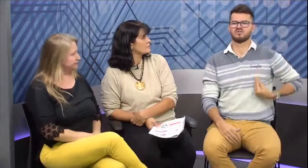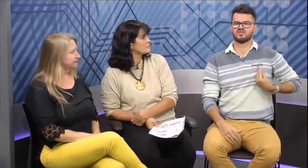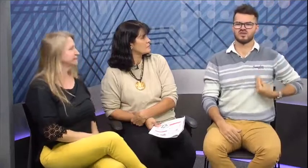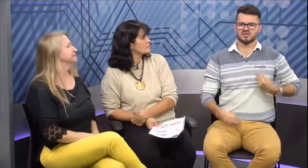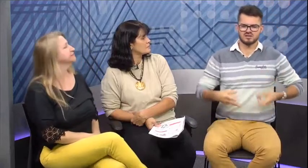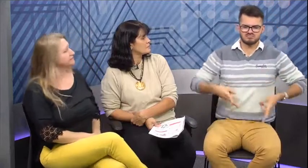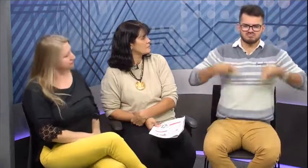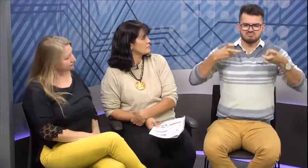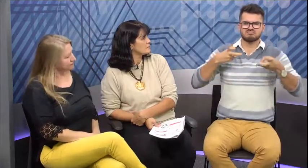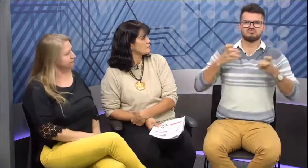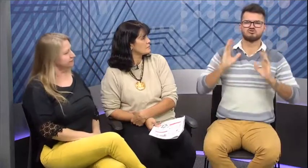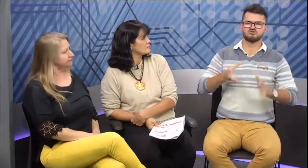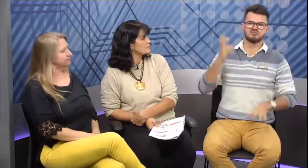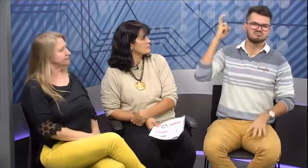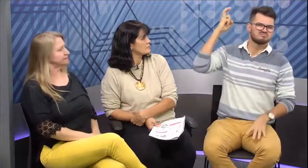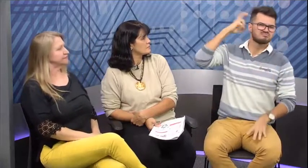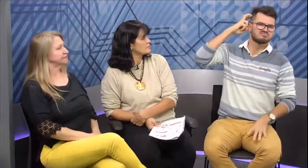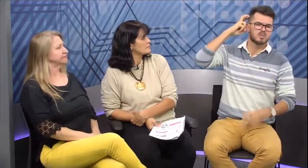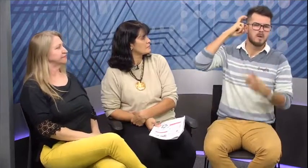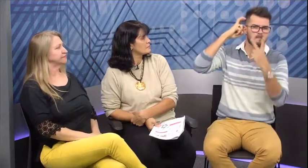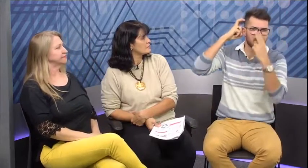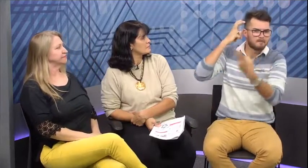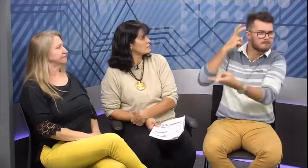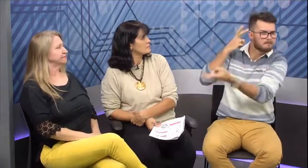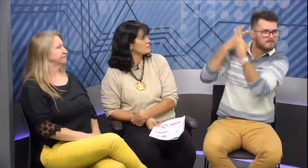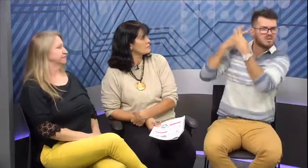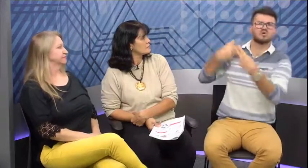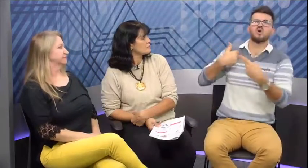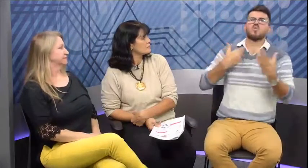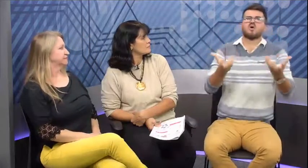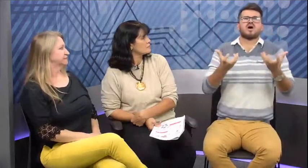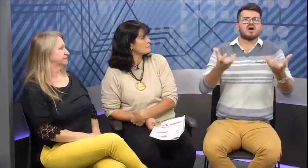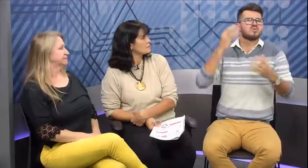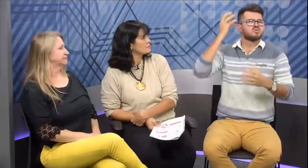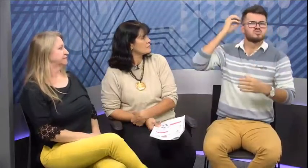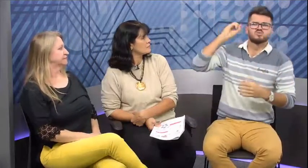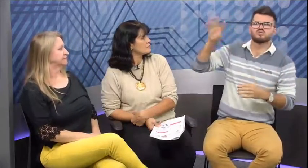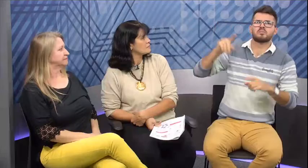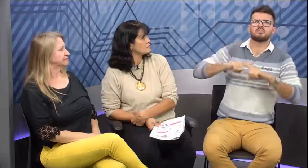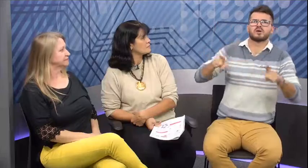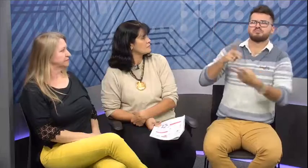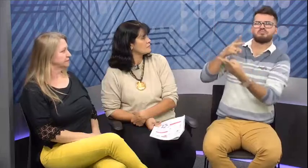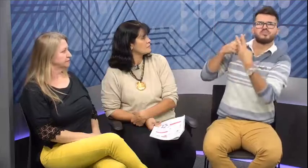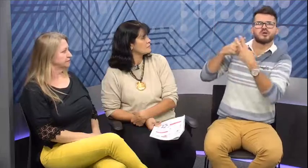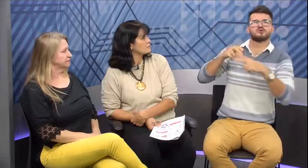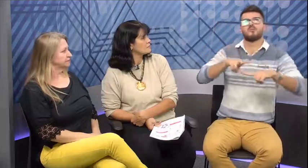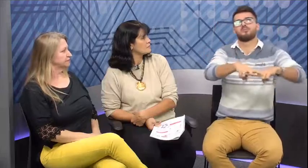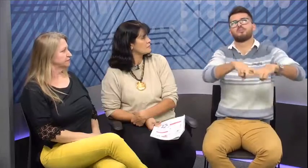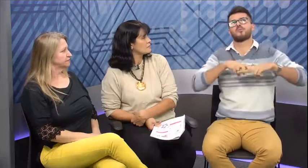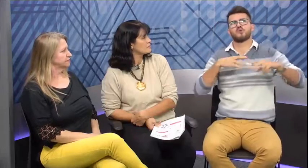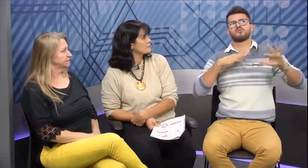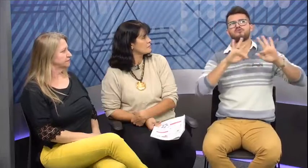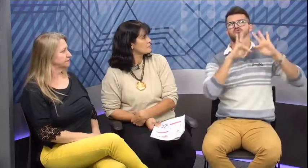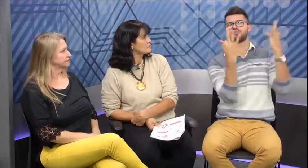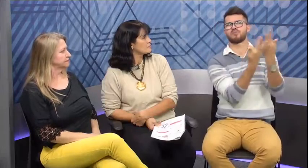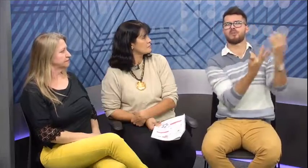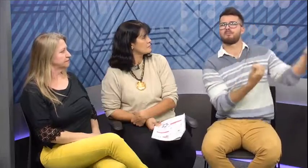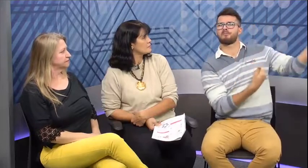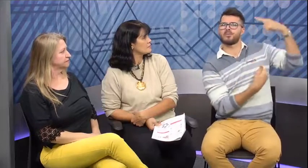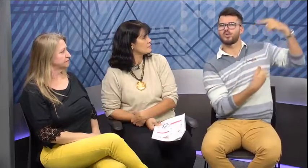cresce e quando ele está adulto, ele se vê, mas eu sou implantado, e isso é como se fosse um aprisionamento, ele se sente preso e